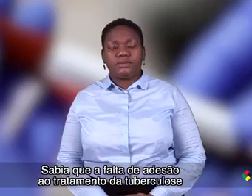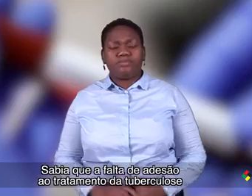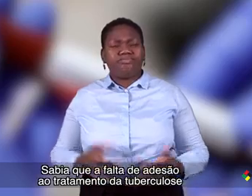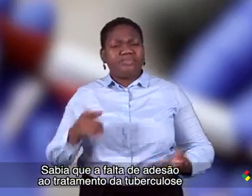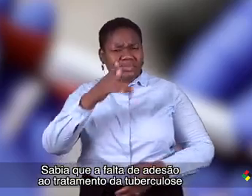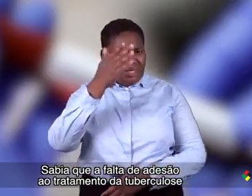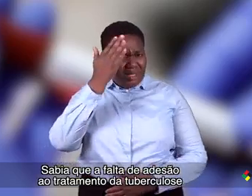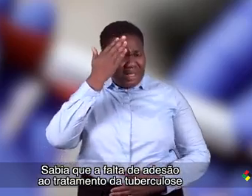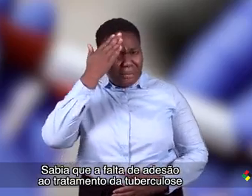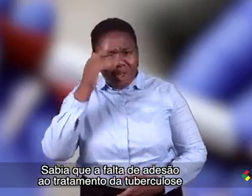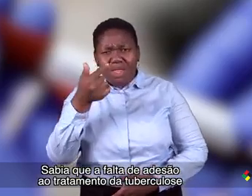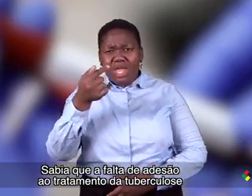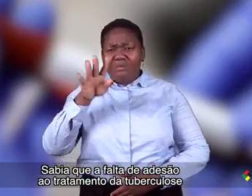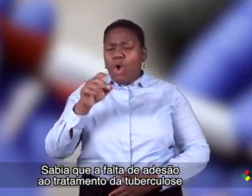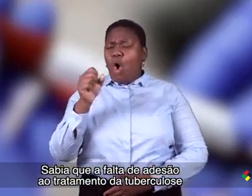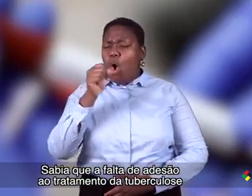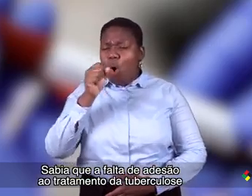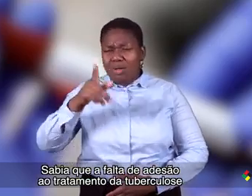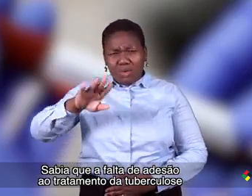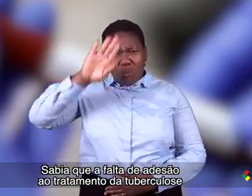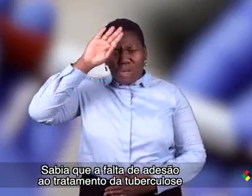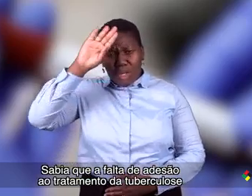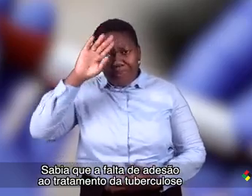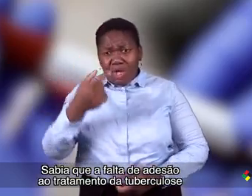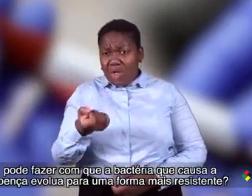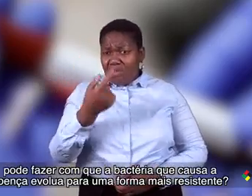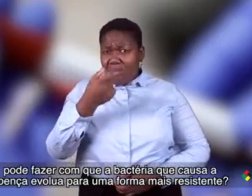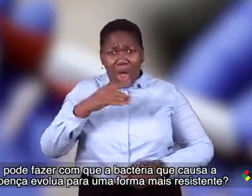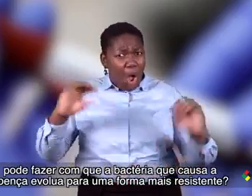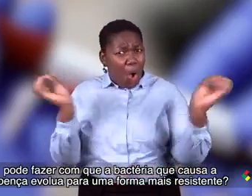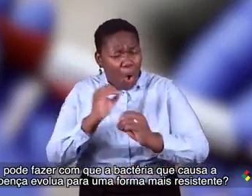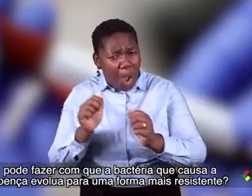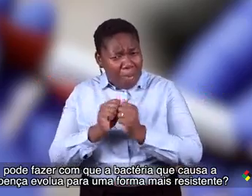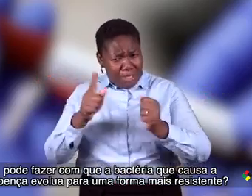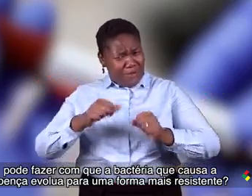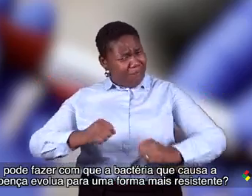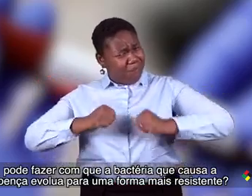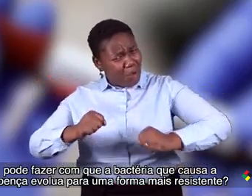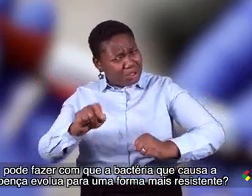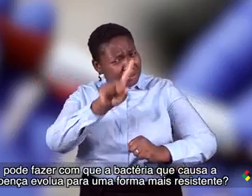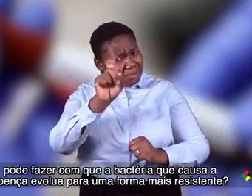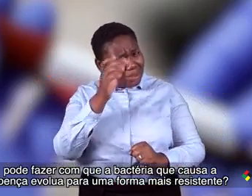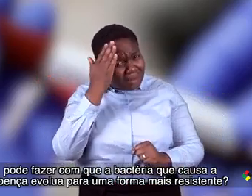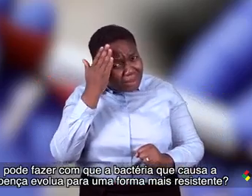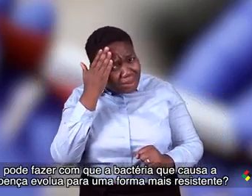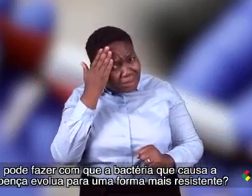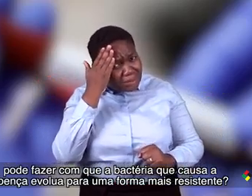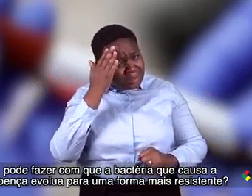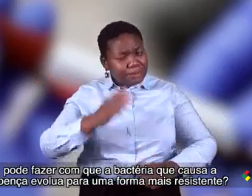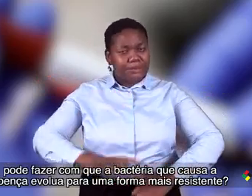Sabia que a falta de adesão ao tratamento da tuberculose pode fazer com que a bactéria que causa a doença evolua para uma forma